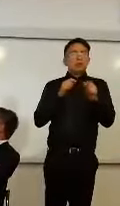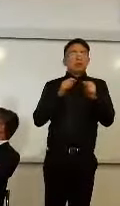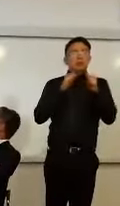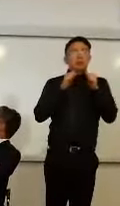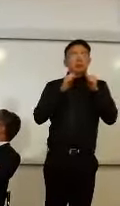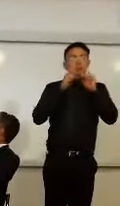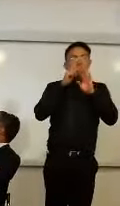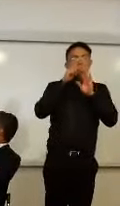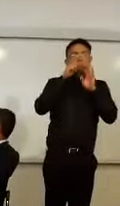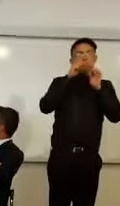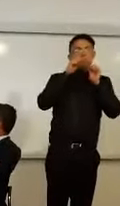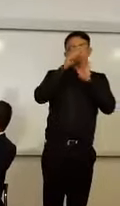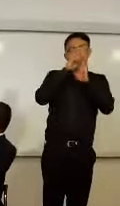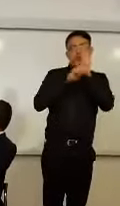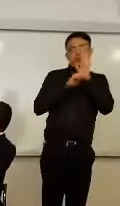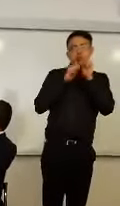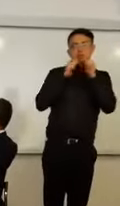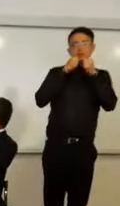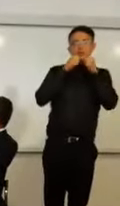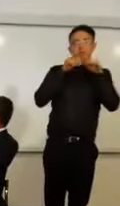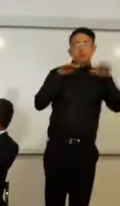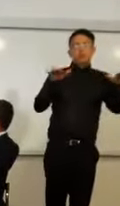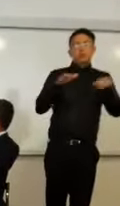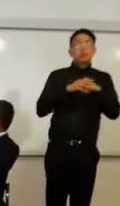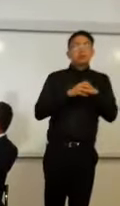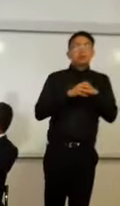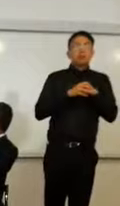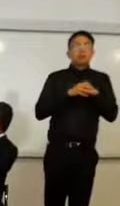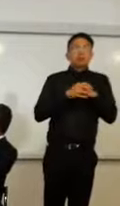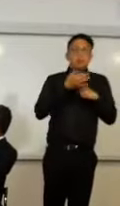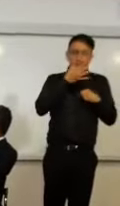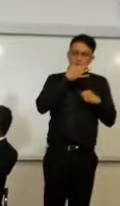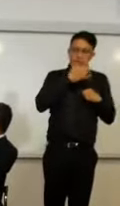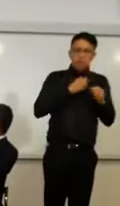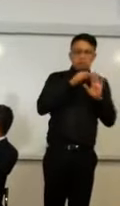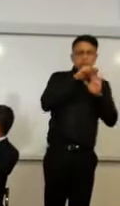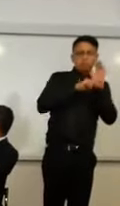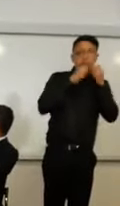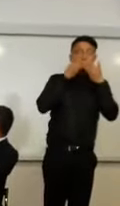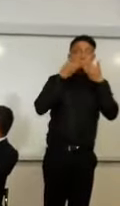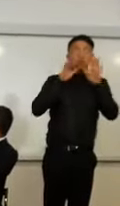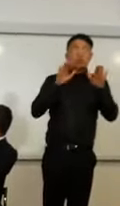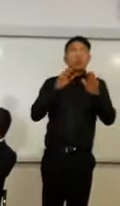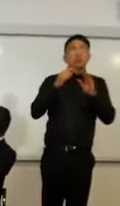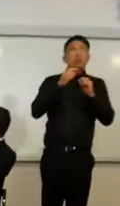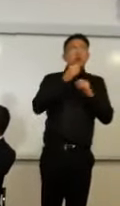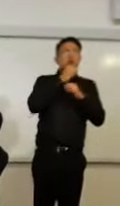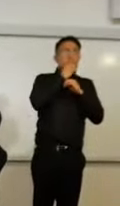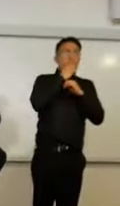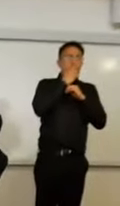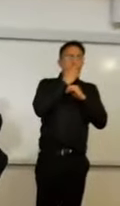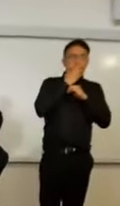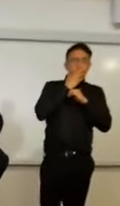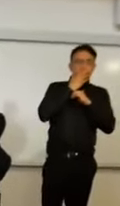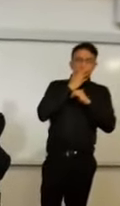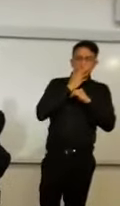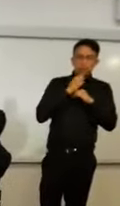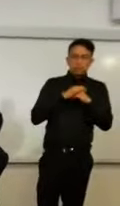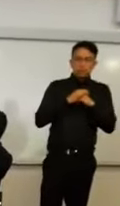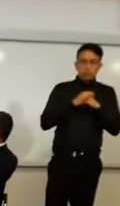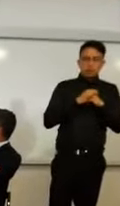pública. La política pública realmente tiene fuerza cuando es la construcción de todos los actores que